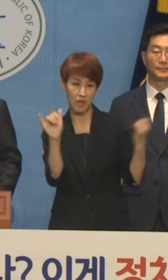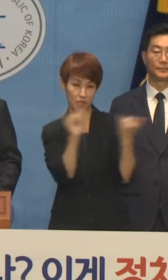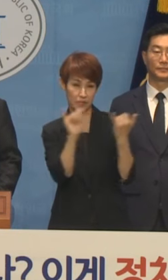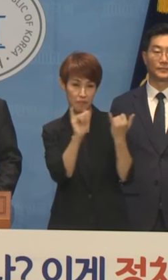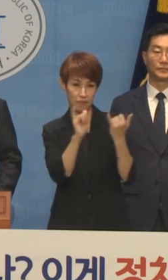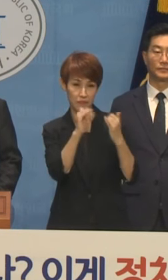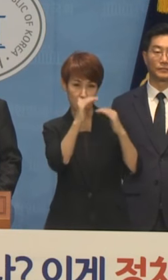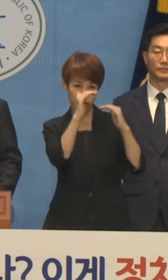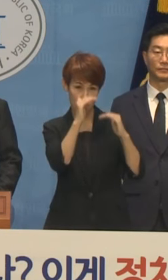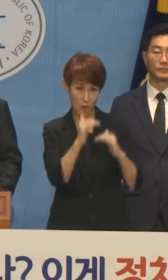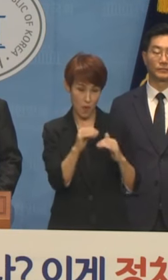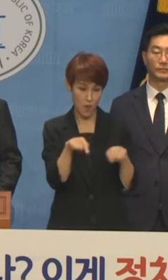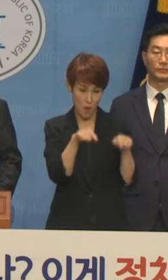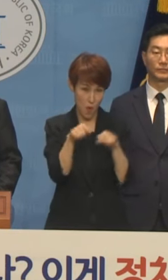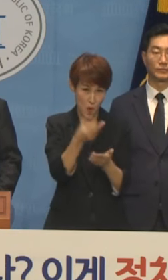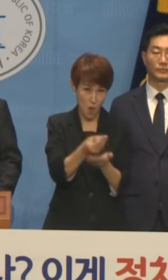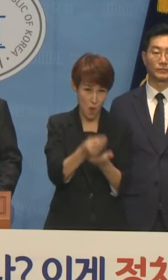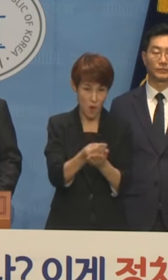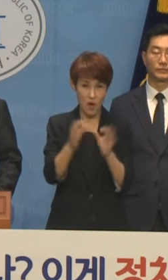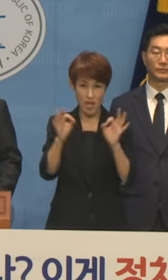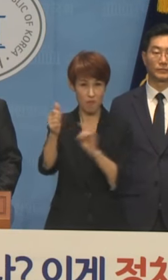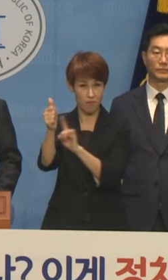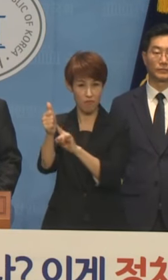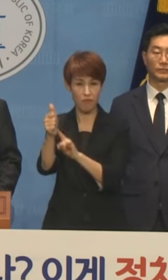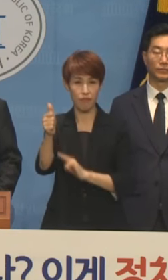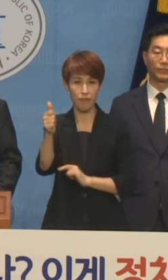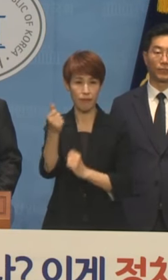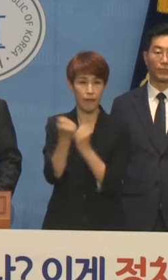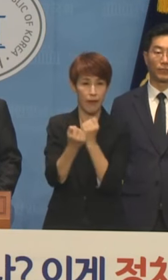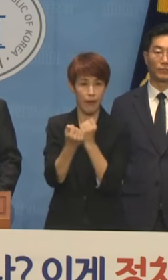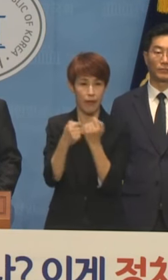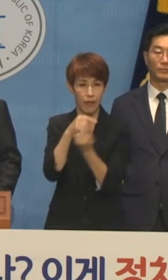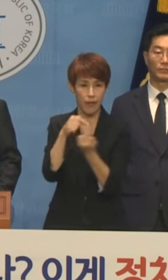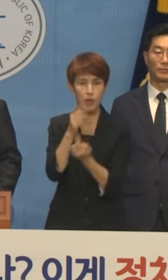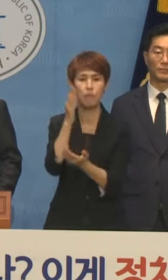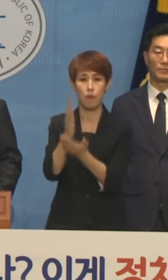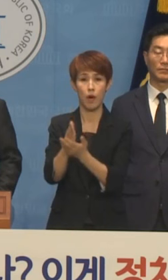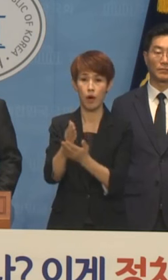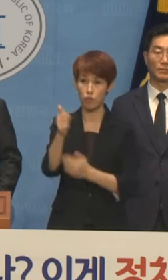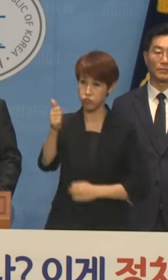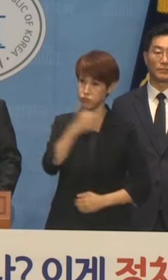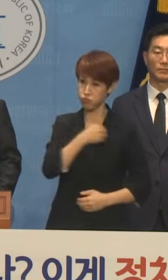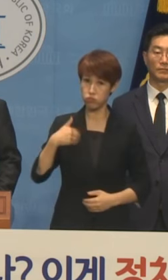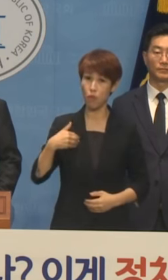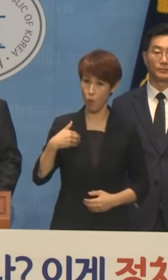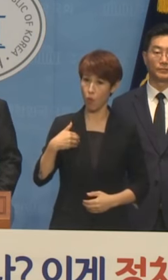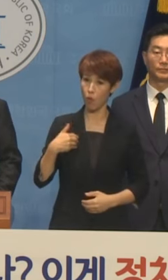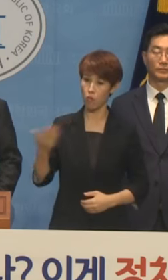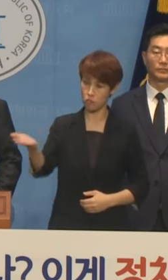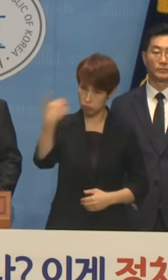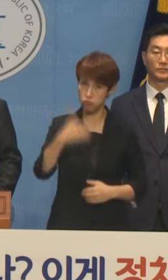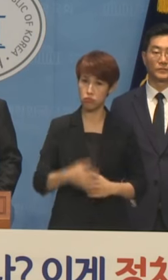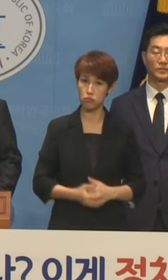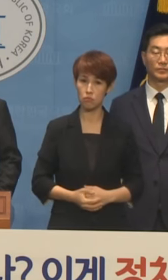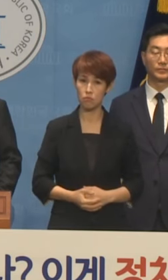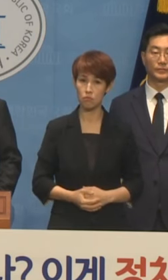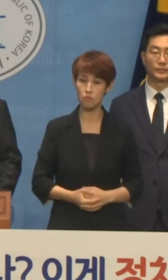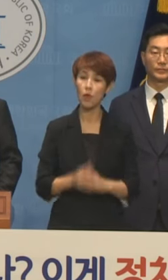김영철 검사는 어설픈 해명을 하기보다는 본인이 이렇게 자신이 있다고 얘기한다면 해당된